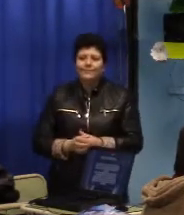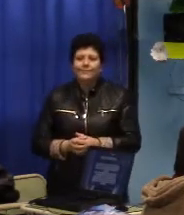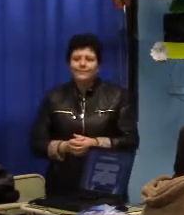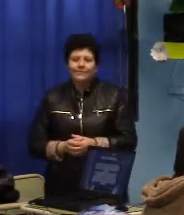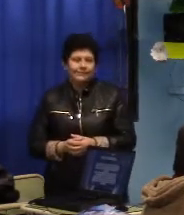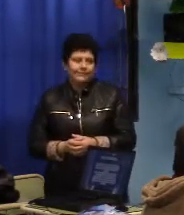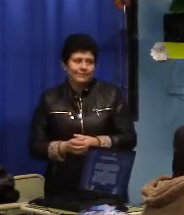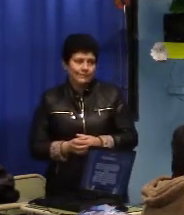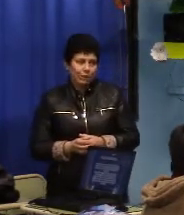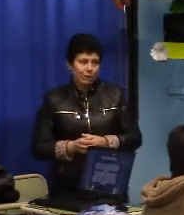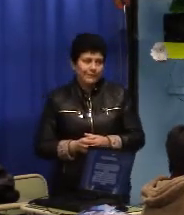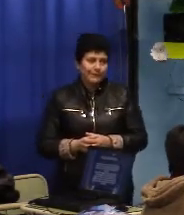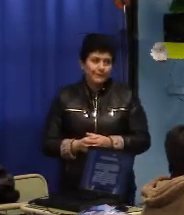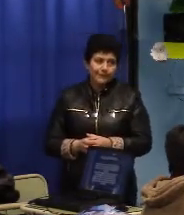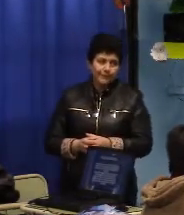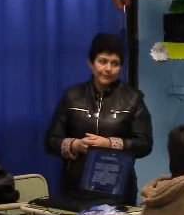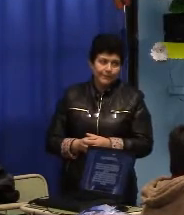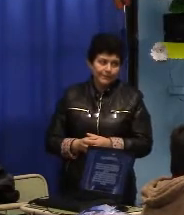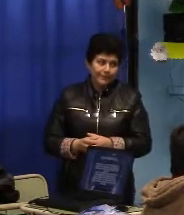¿Vamos bien?